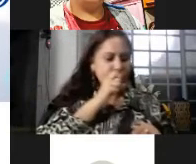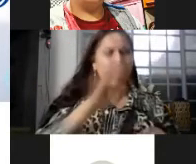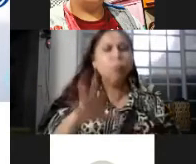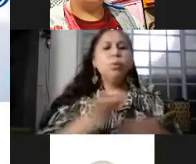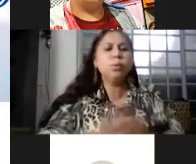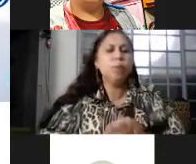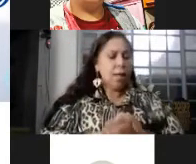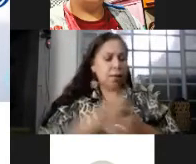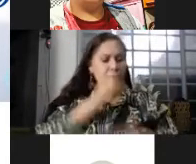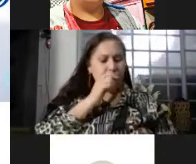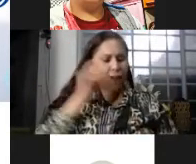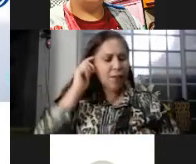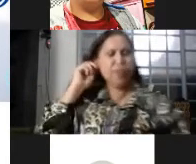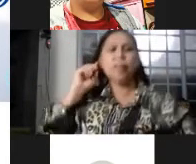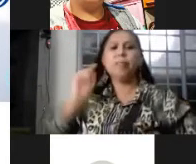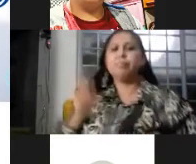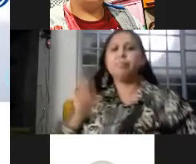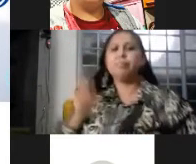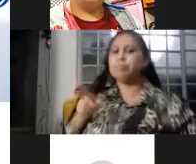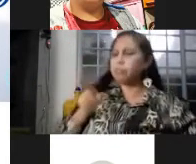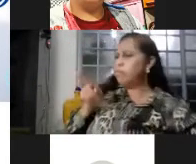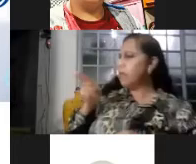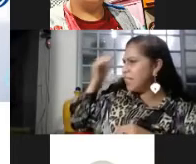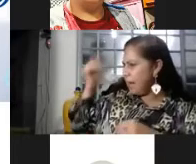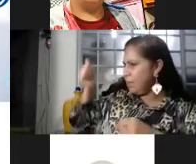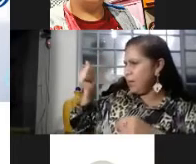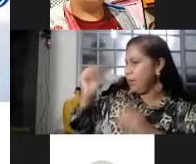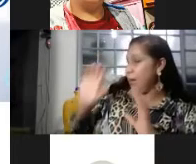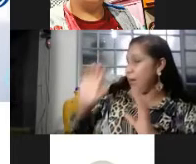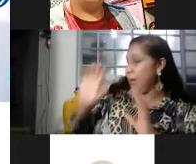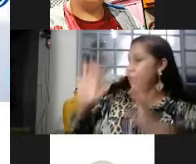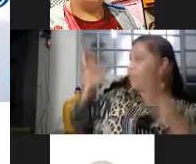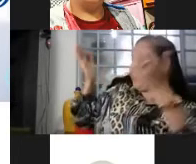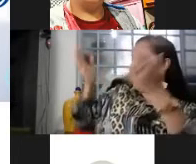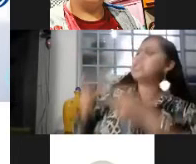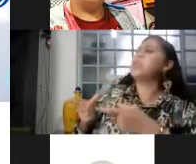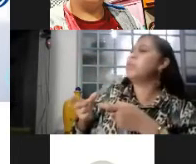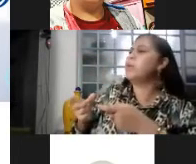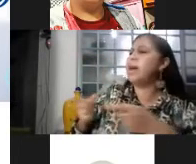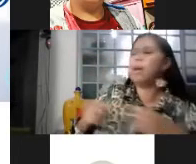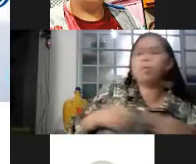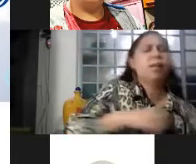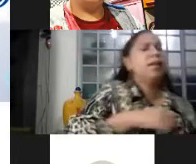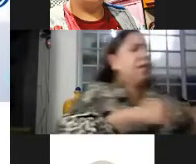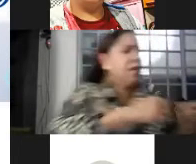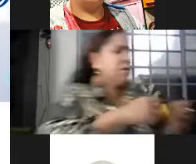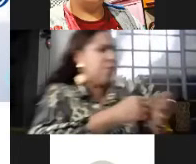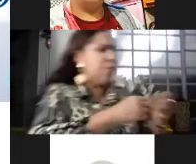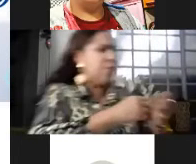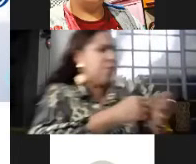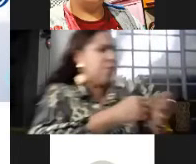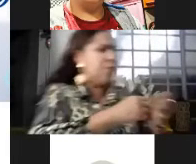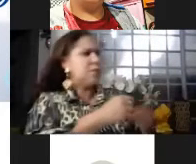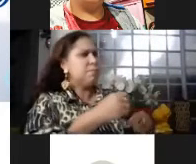o outro. Então, como é que fica? Você sabe, festa, o local? Aí ela